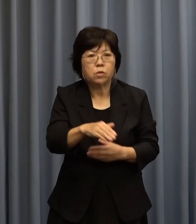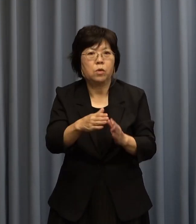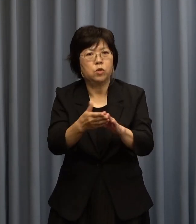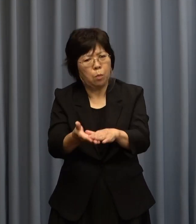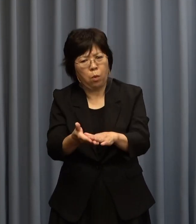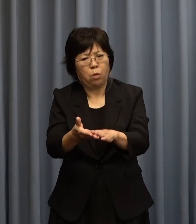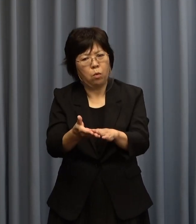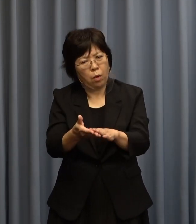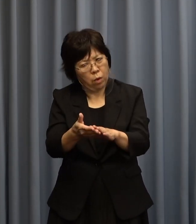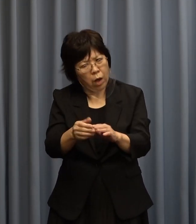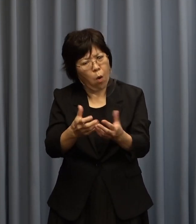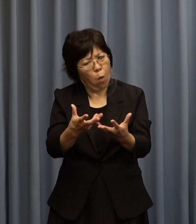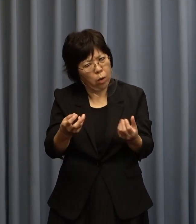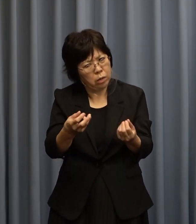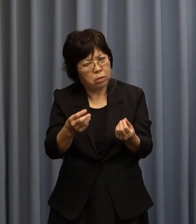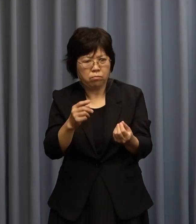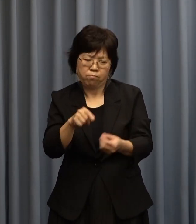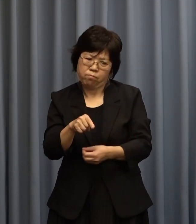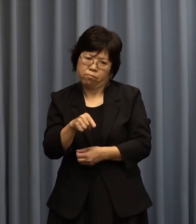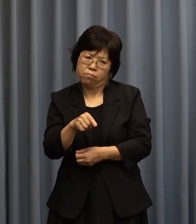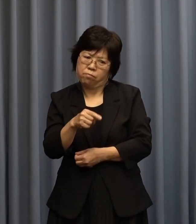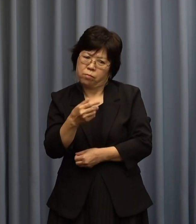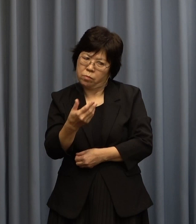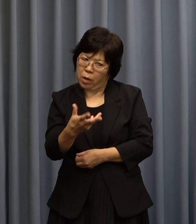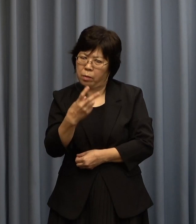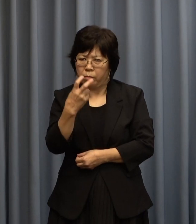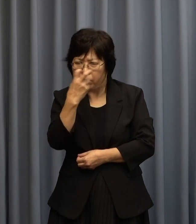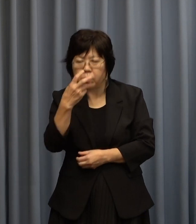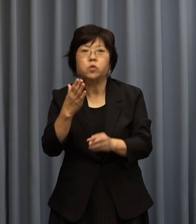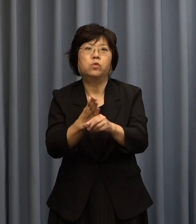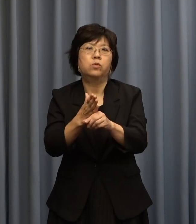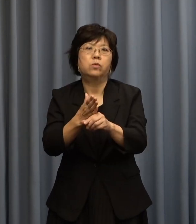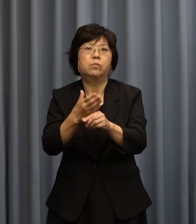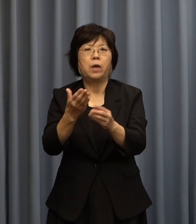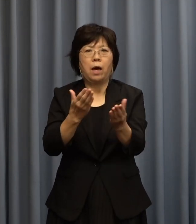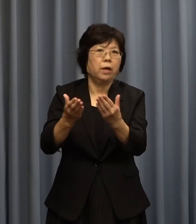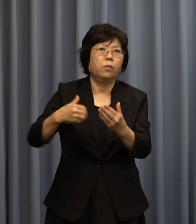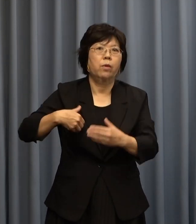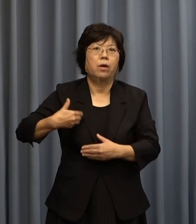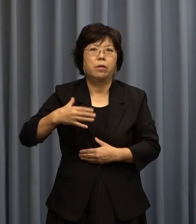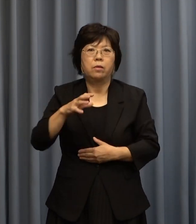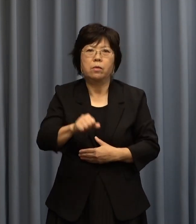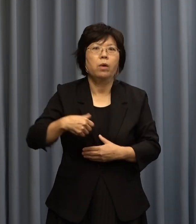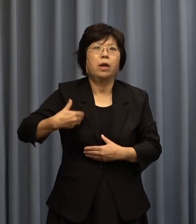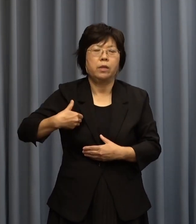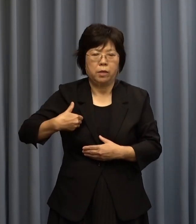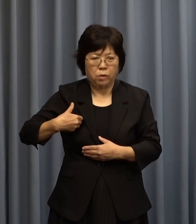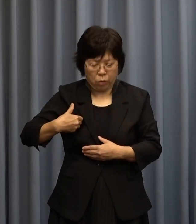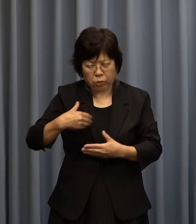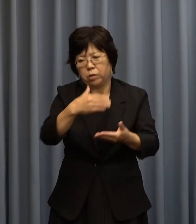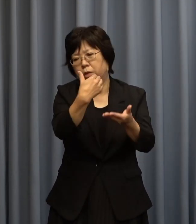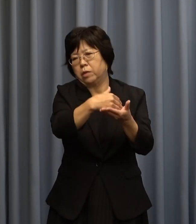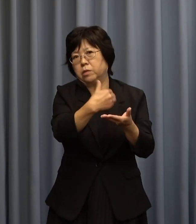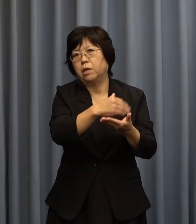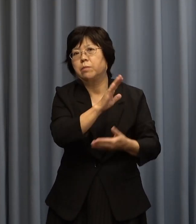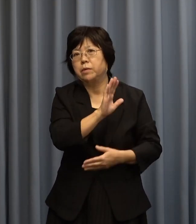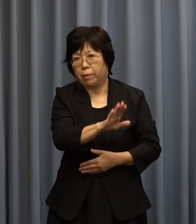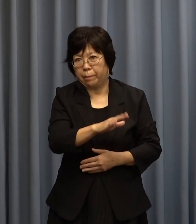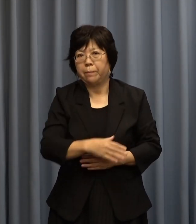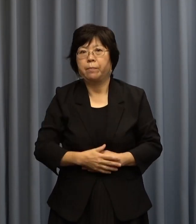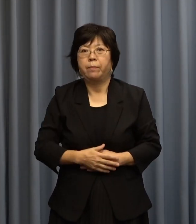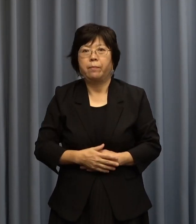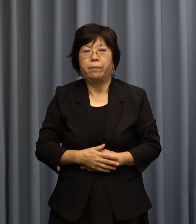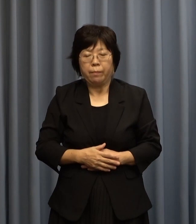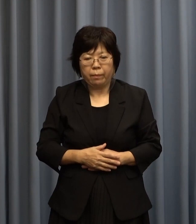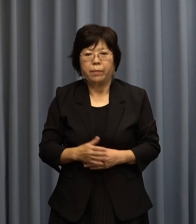か、埼玉県の場合には独自にいろいろ検査しているので、そこをしっかり見てほしいと、こんな話だったですかね。